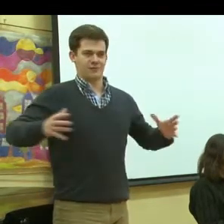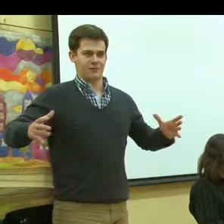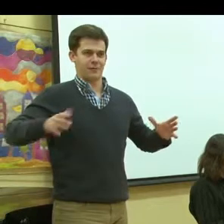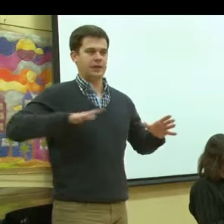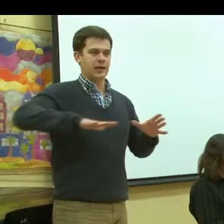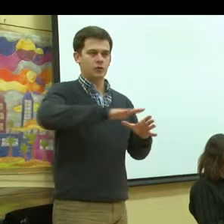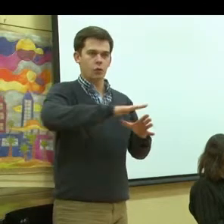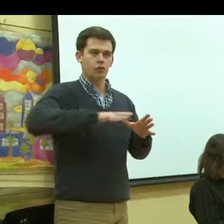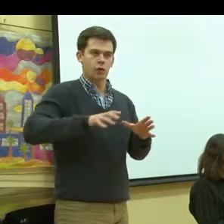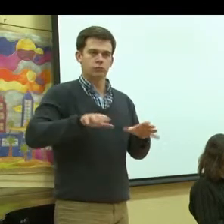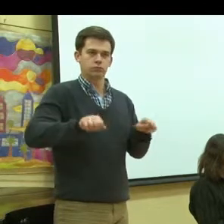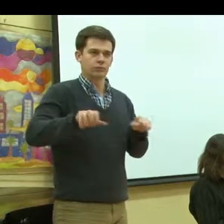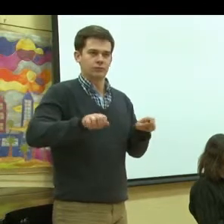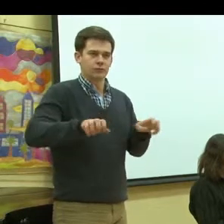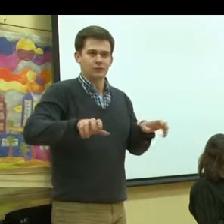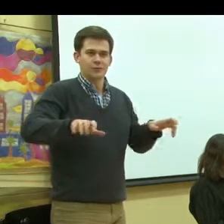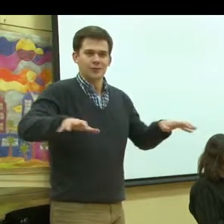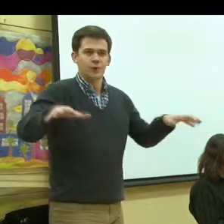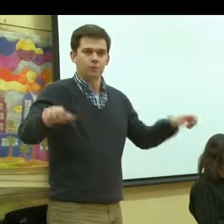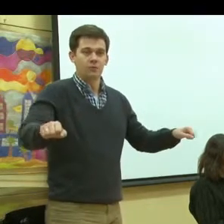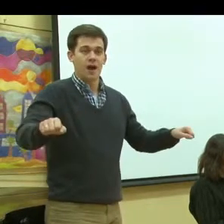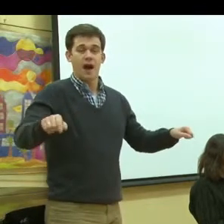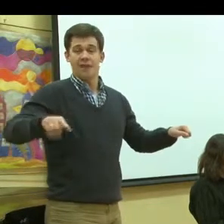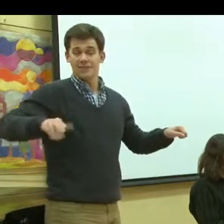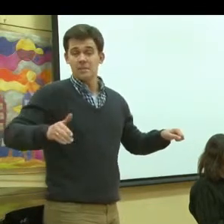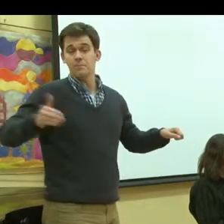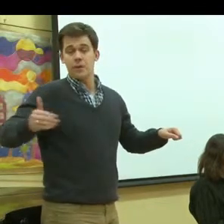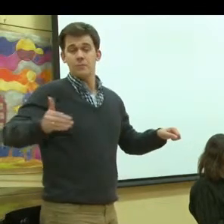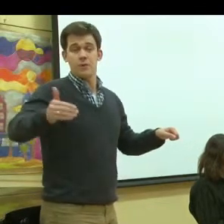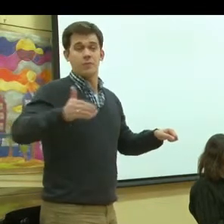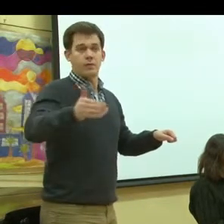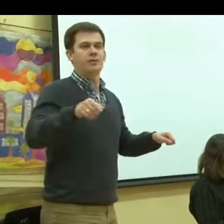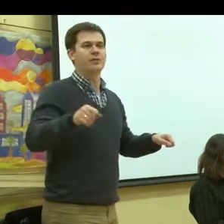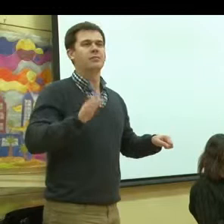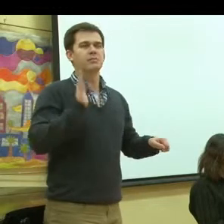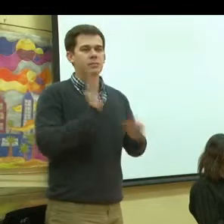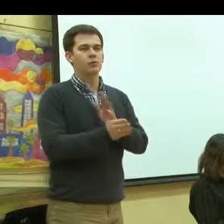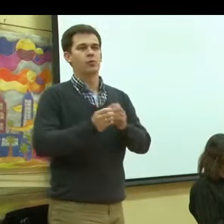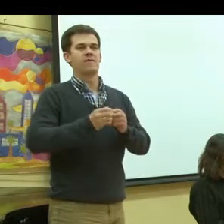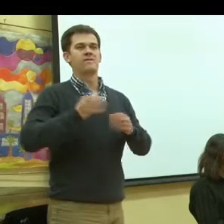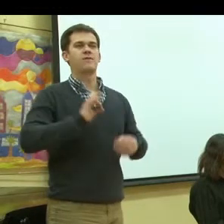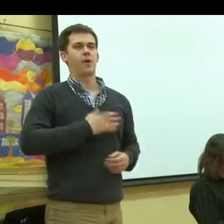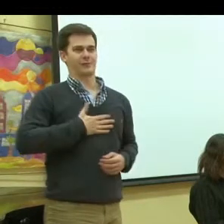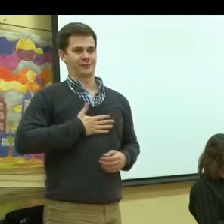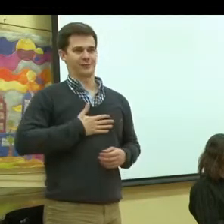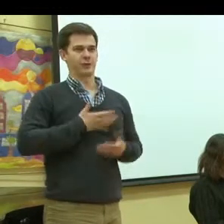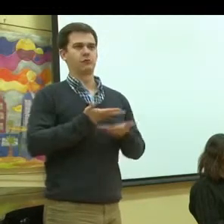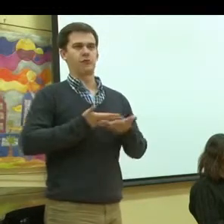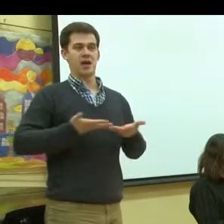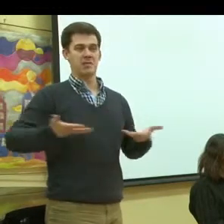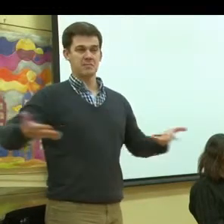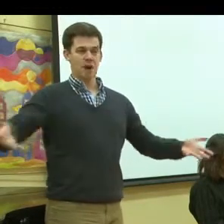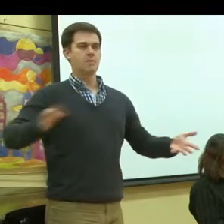terytorium, ale to co ważne, jakby właściciele tych nowych terytoriów zazwyczaj to są jakby wielcy właściciele ziemscy, natomiast właśnie ci gaucze, czy też